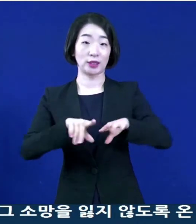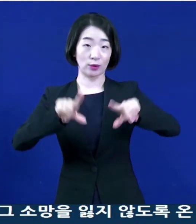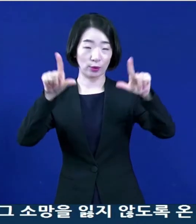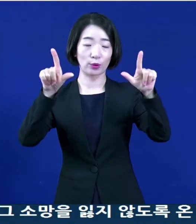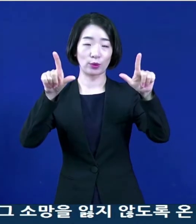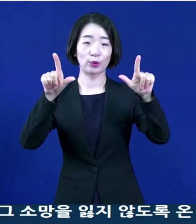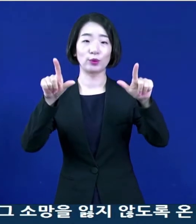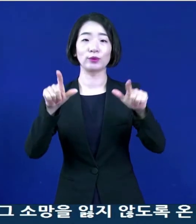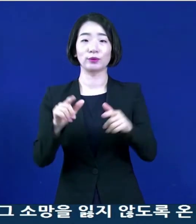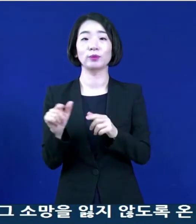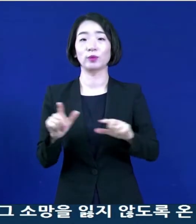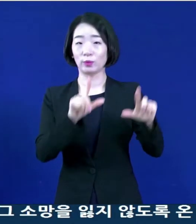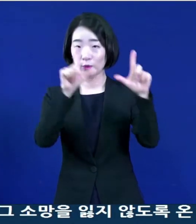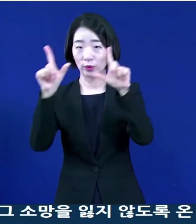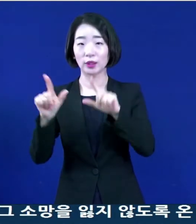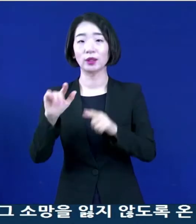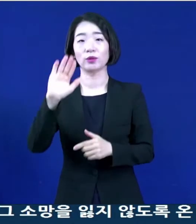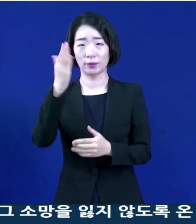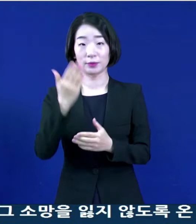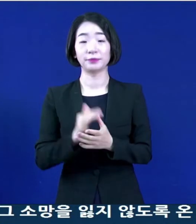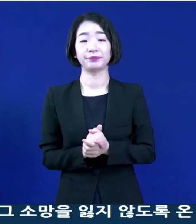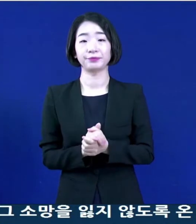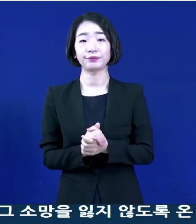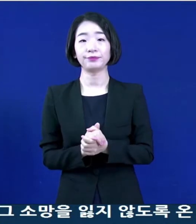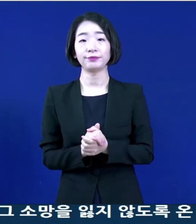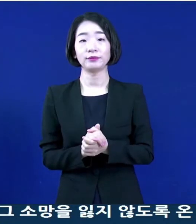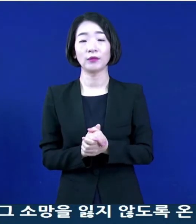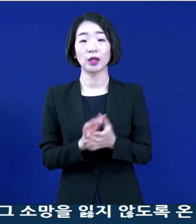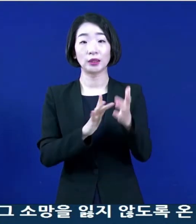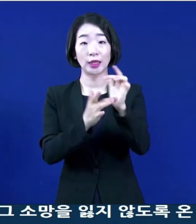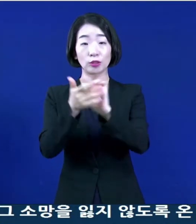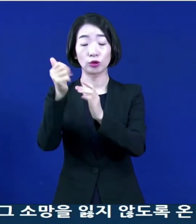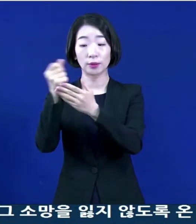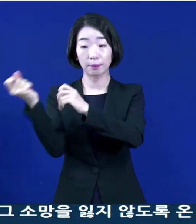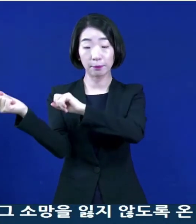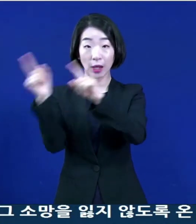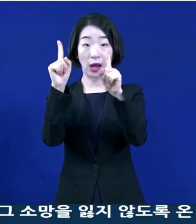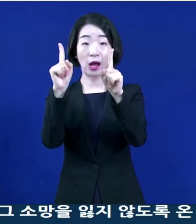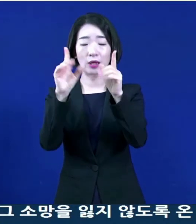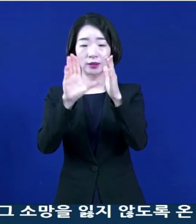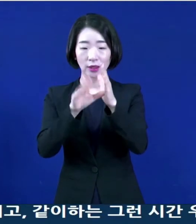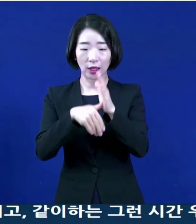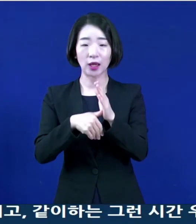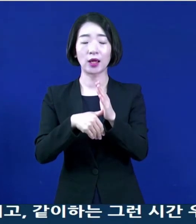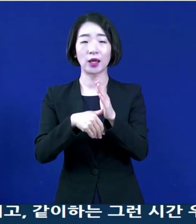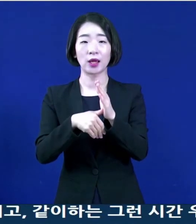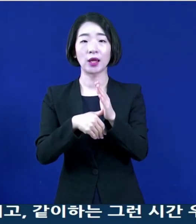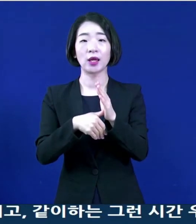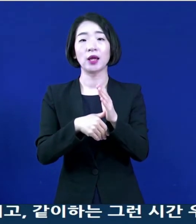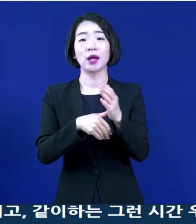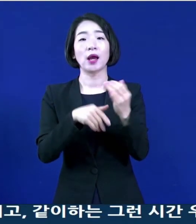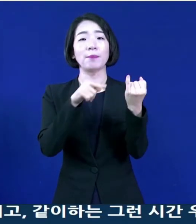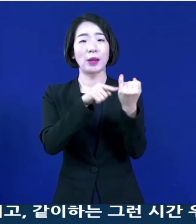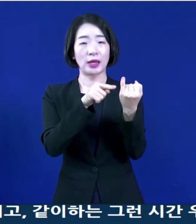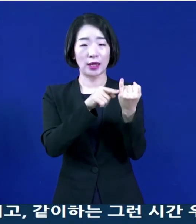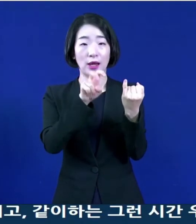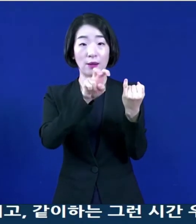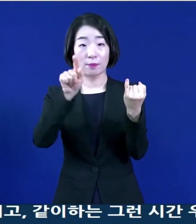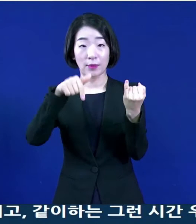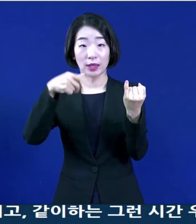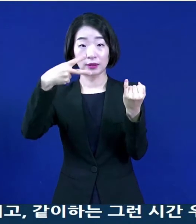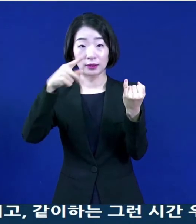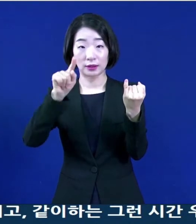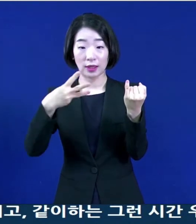예수님이 부활하셨을 때 막달라 마리아가 예수님의 모습을 보고 금방 예수님인지 못